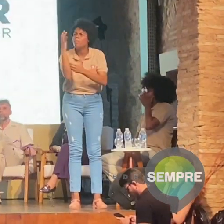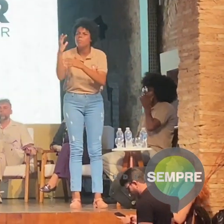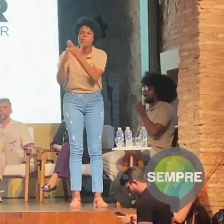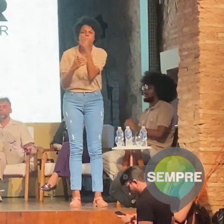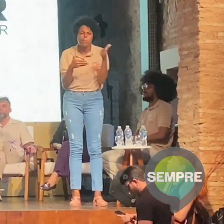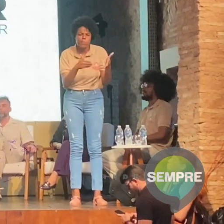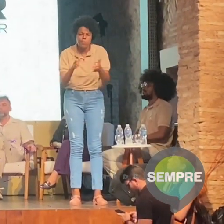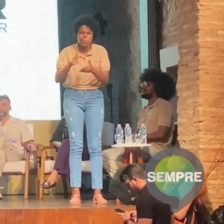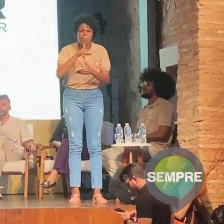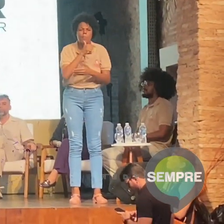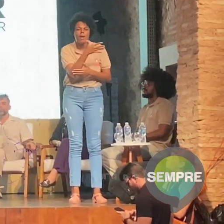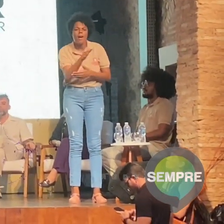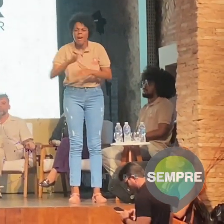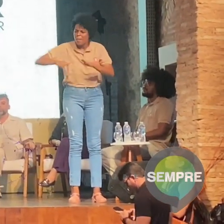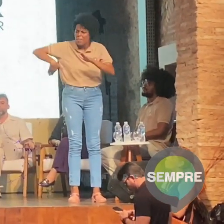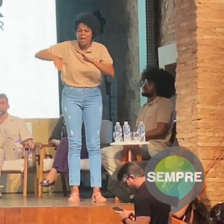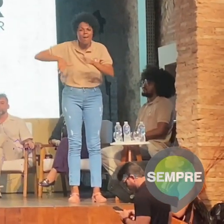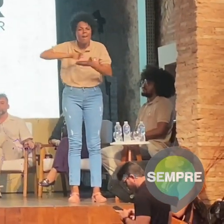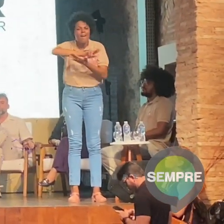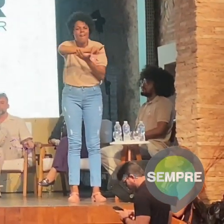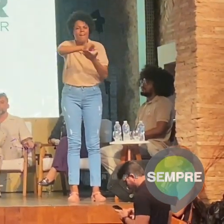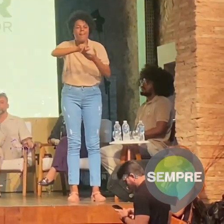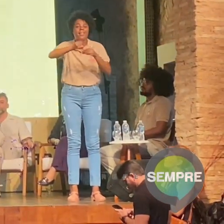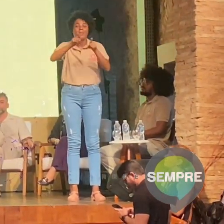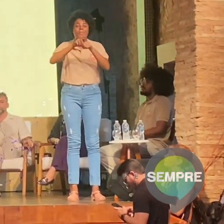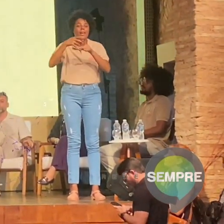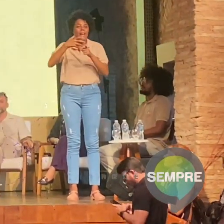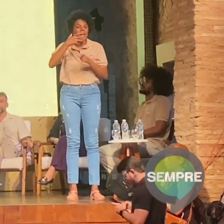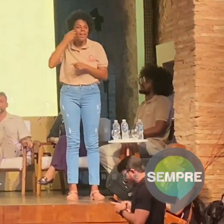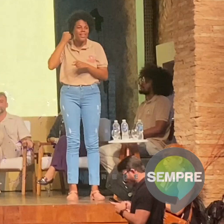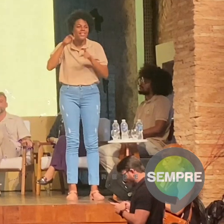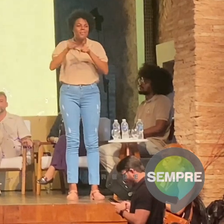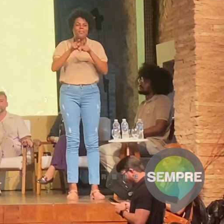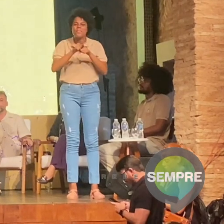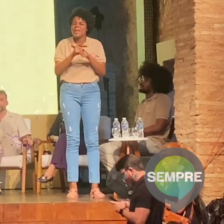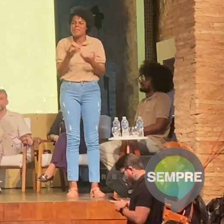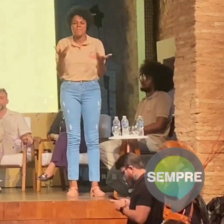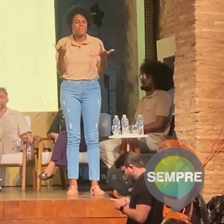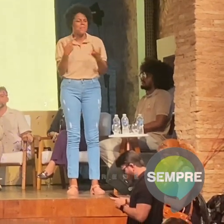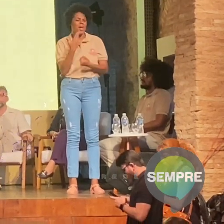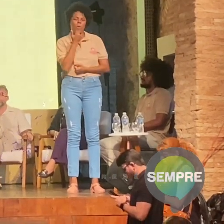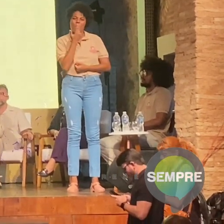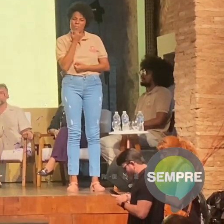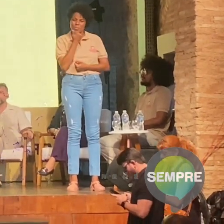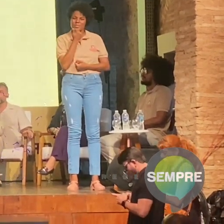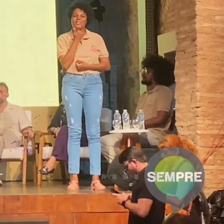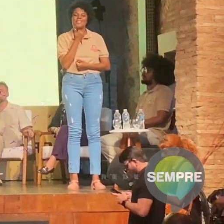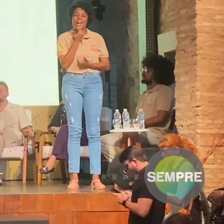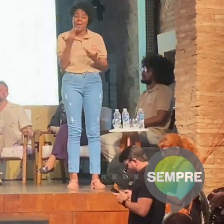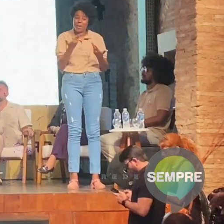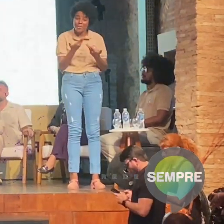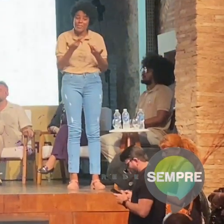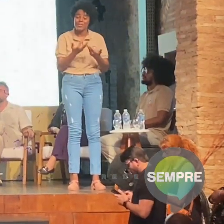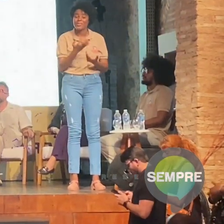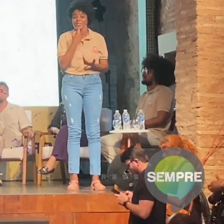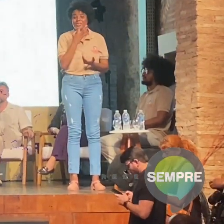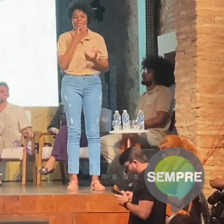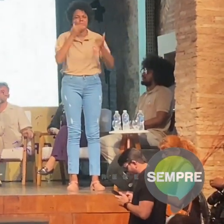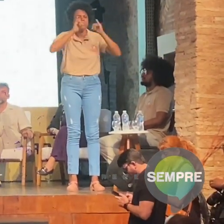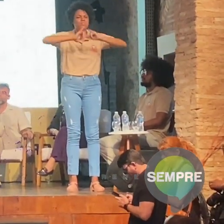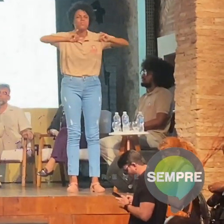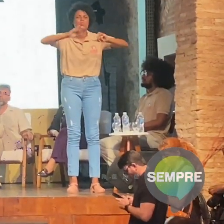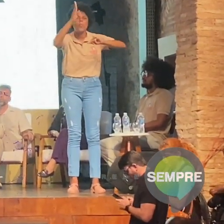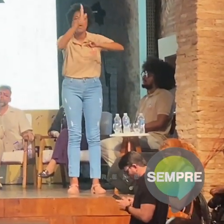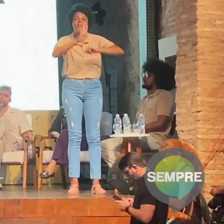rico patrimônio arquitetônico e cultural, pela sua rica gastronomia, passou a ser divulgada